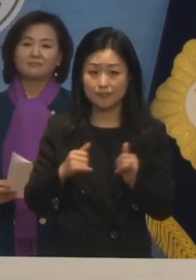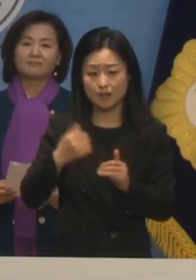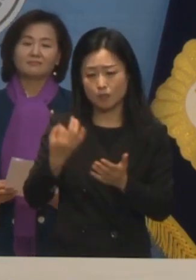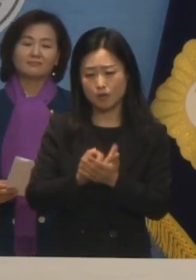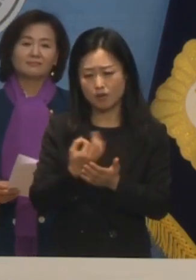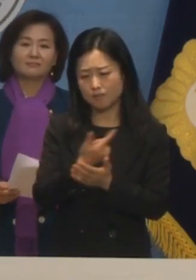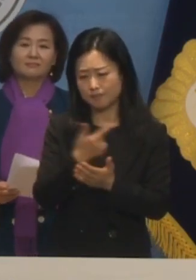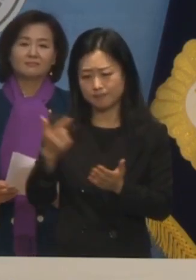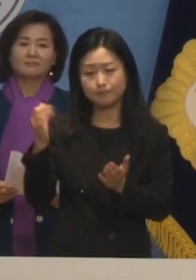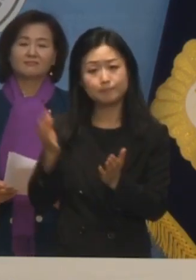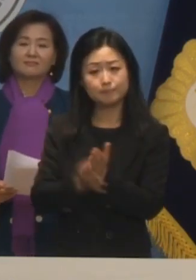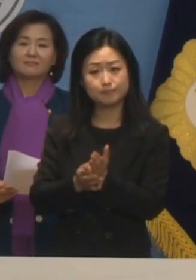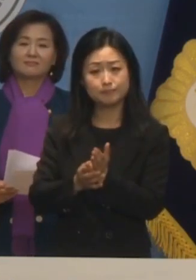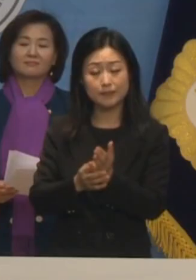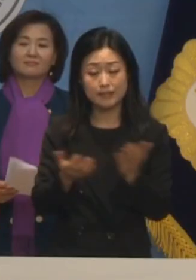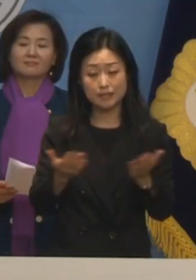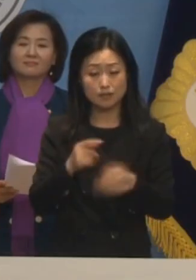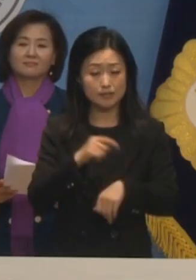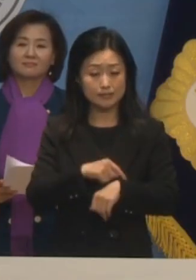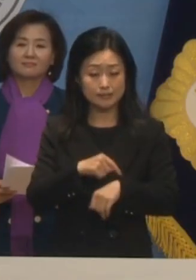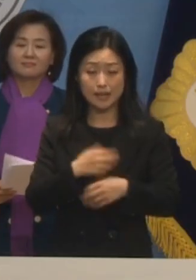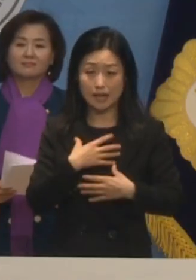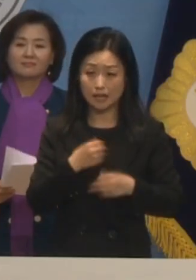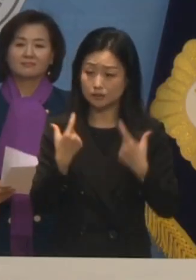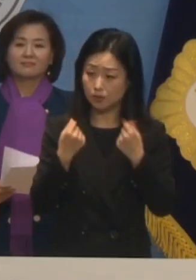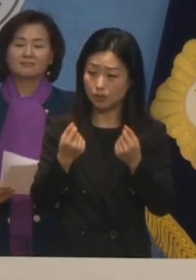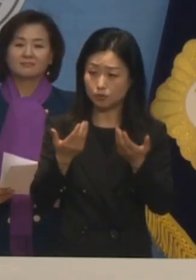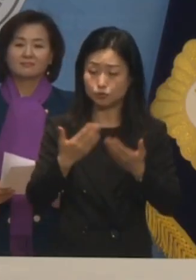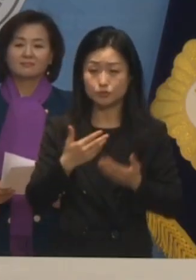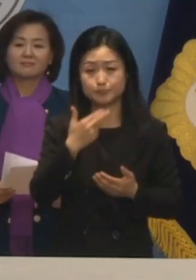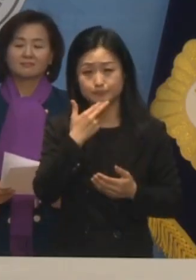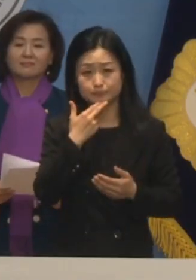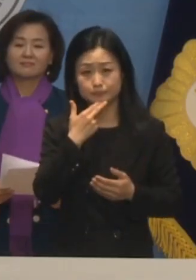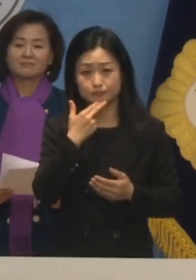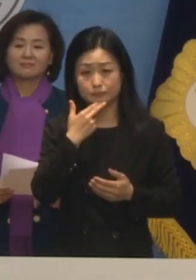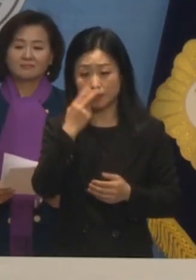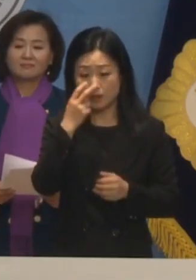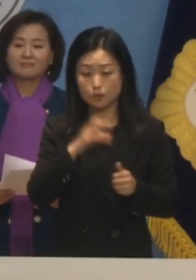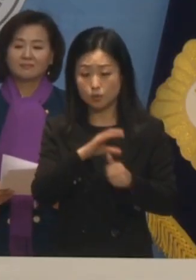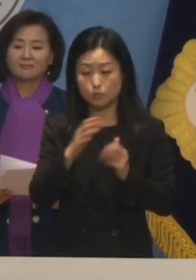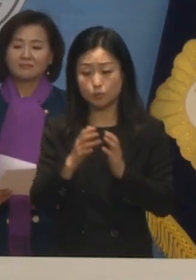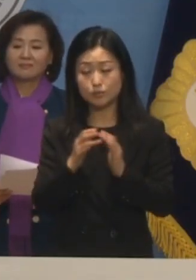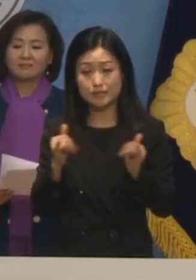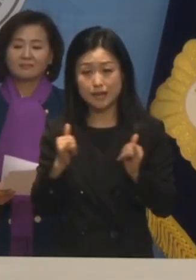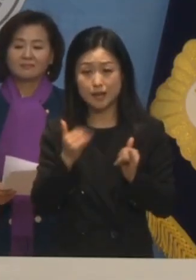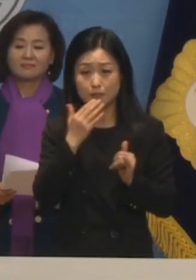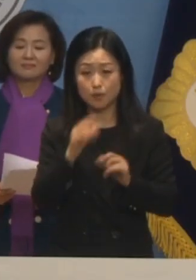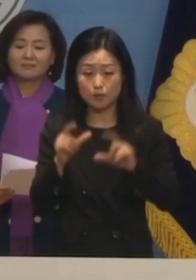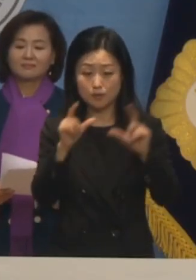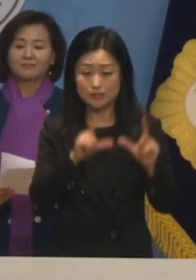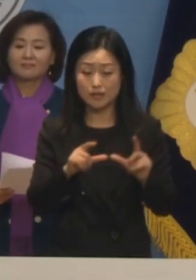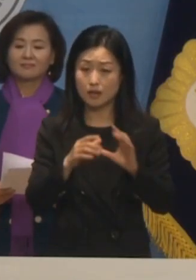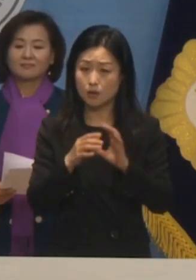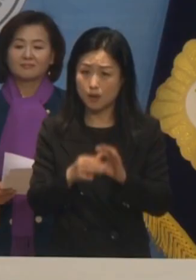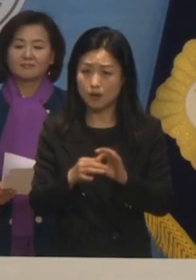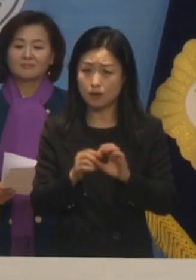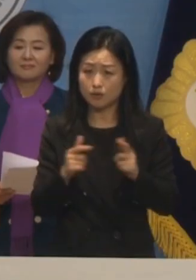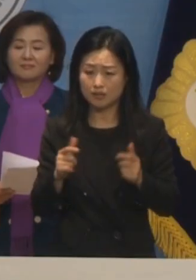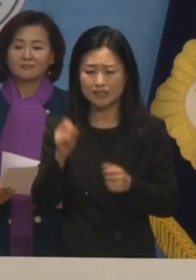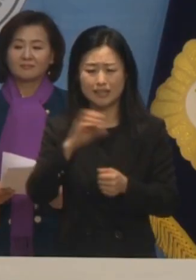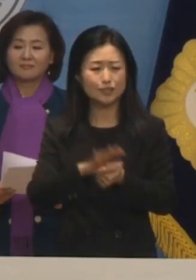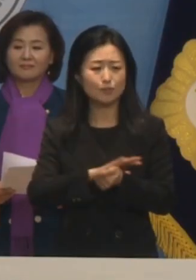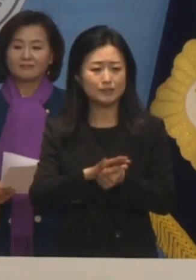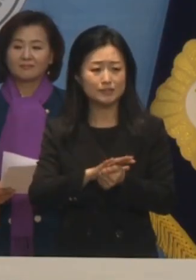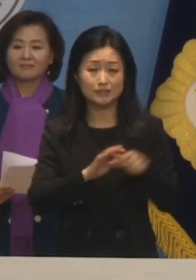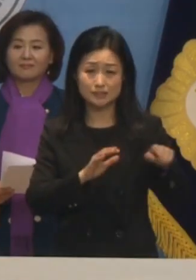취약했습니다. 근로시간은 안정적으로 보장되지 못하고 돌봄 노동자의 생사 여탈권은 서비스